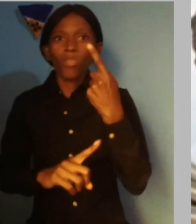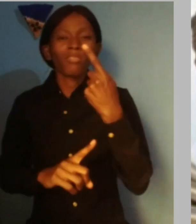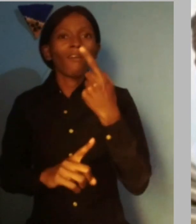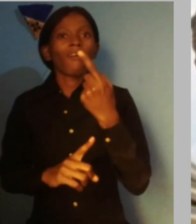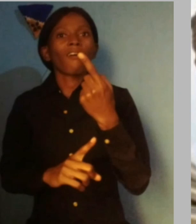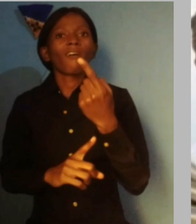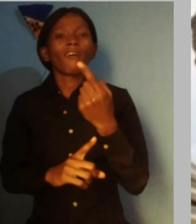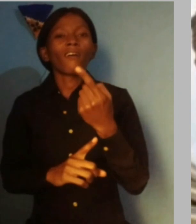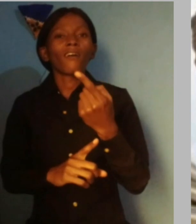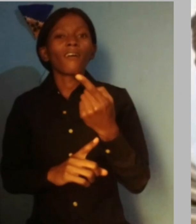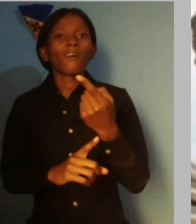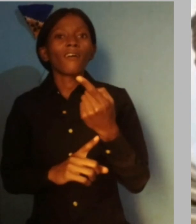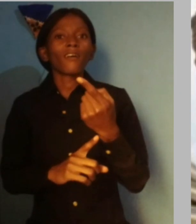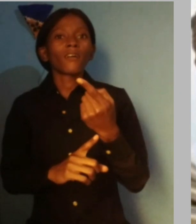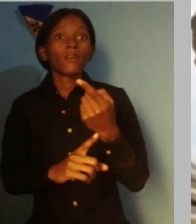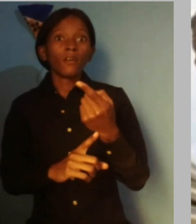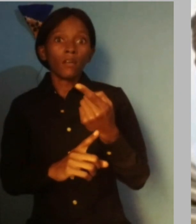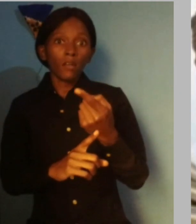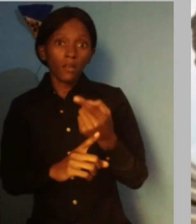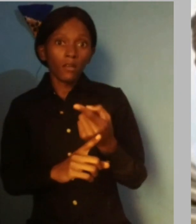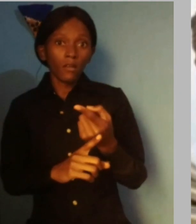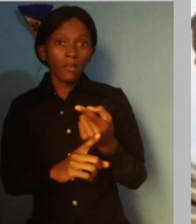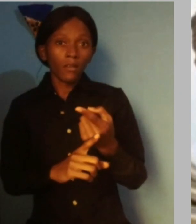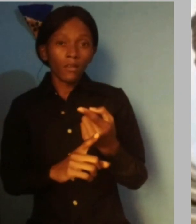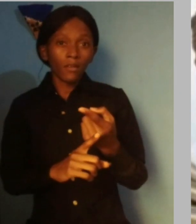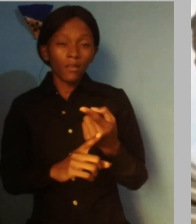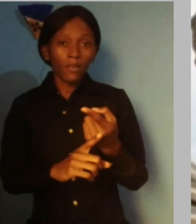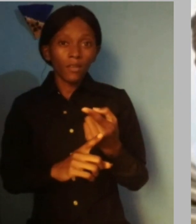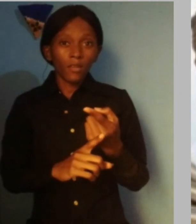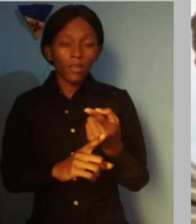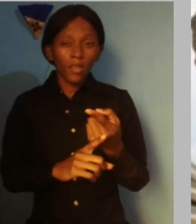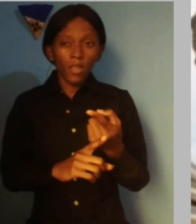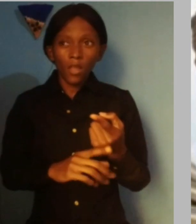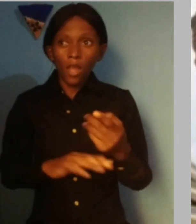Ce sont ces mots très importants qui portent